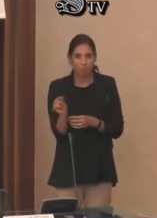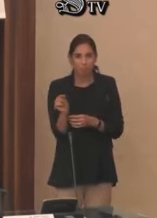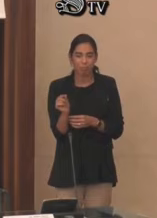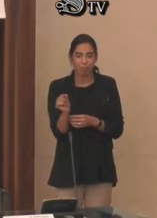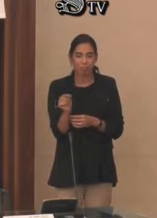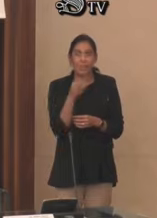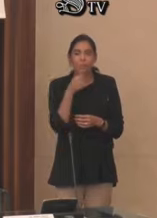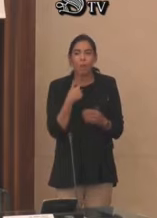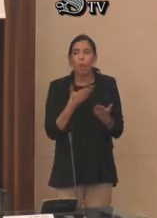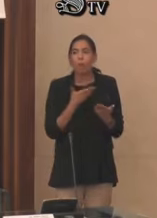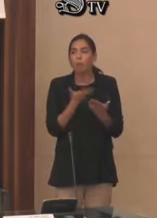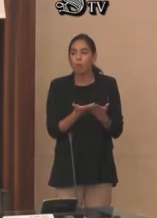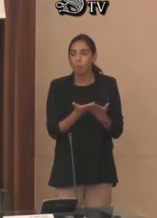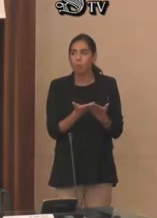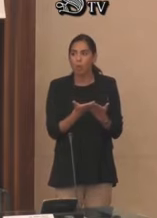Quindi io propongo